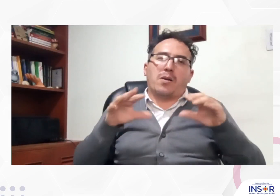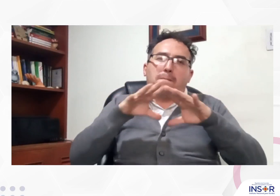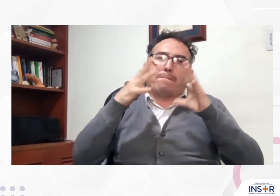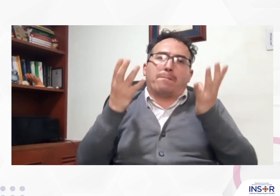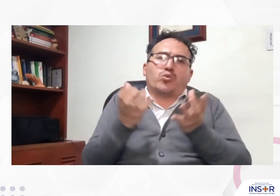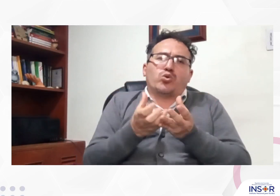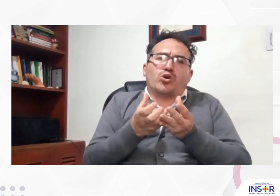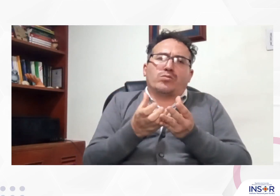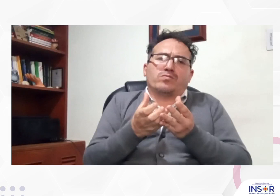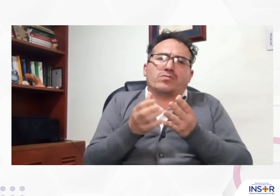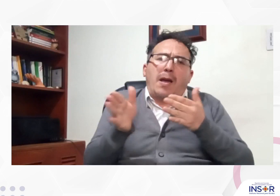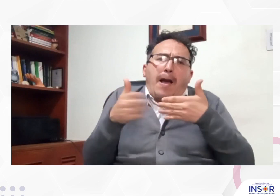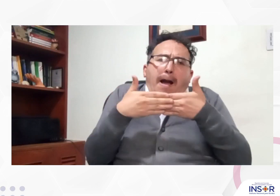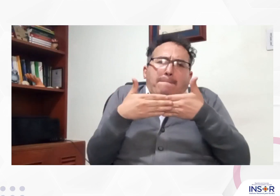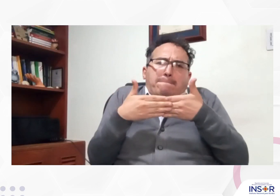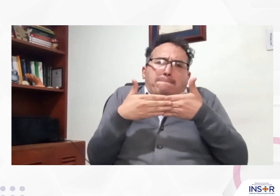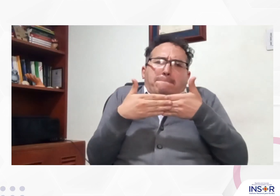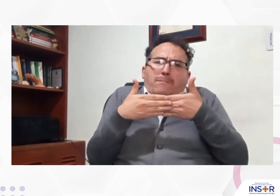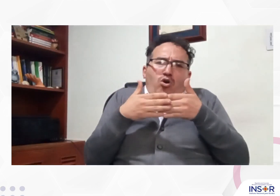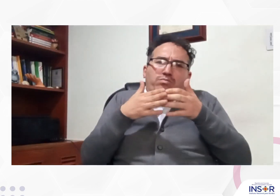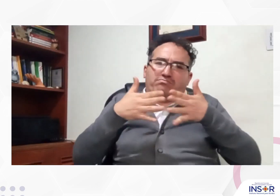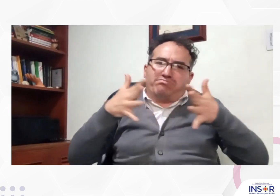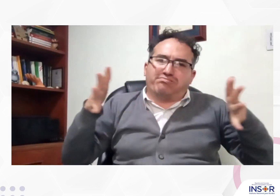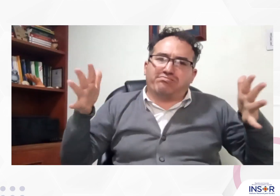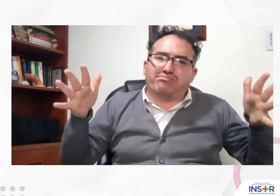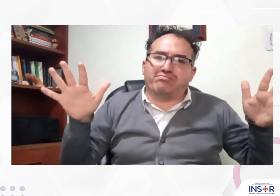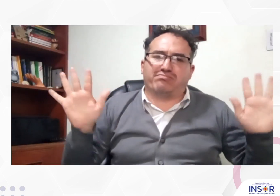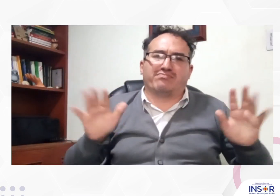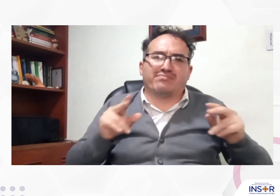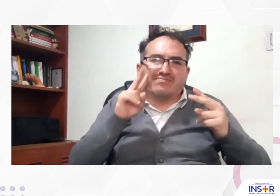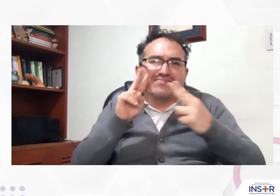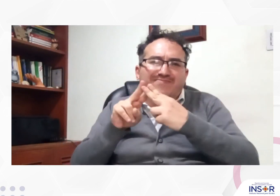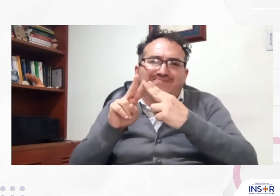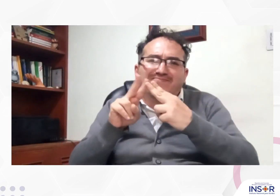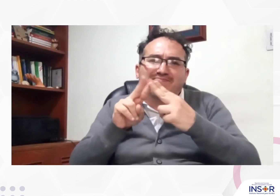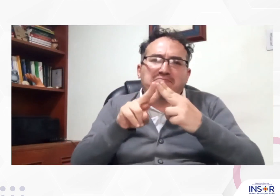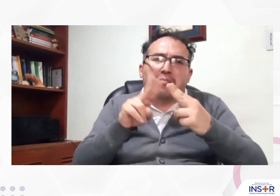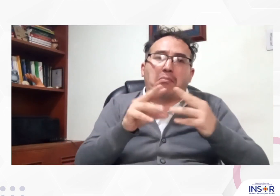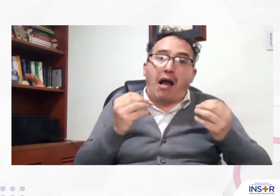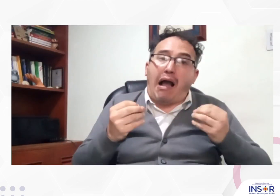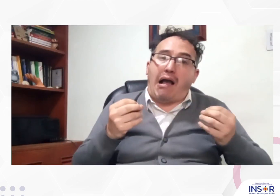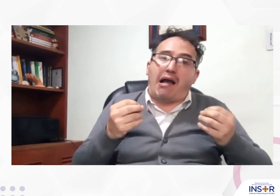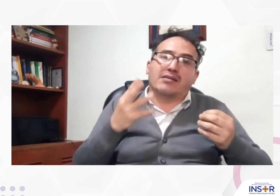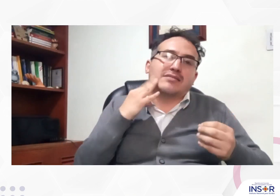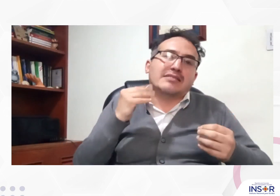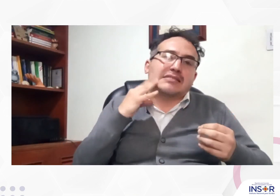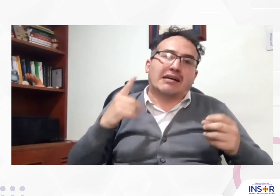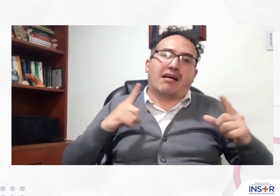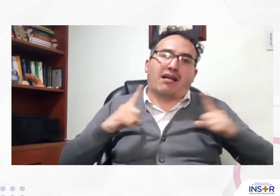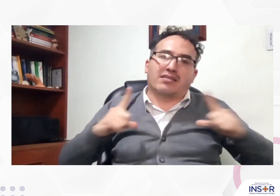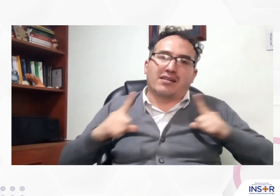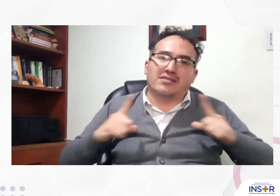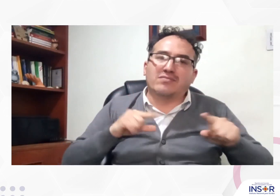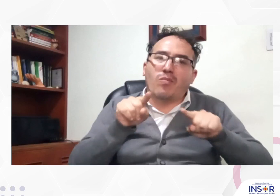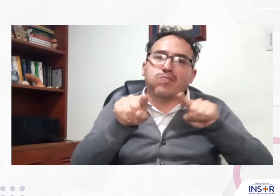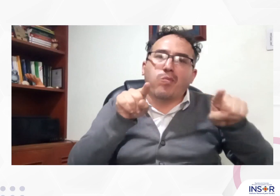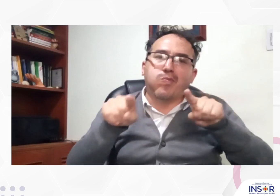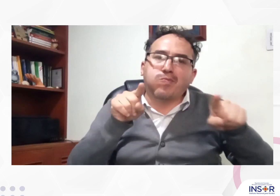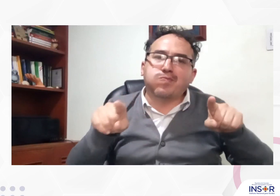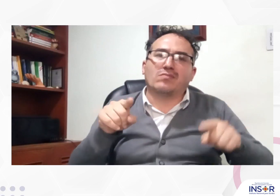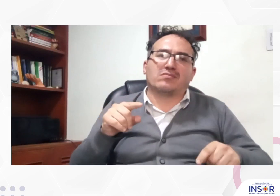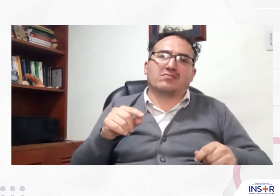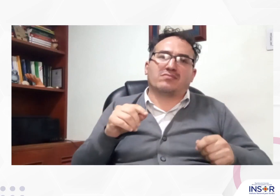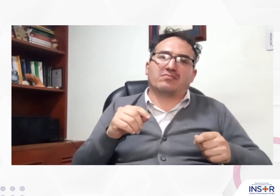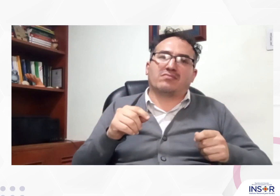personas sordas y se visibilicen. Esto pues nos ayuda a comprender que el mundo sordo no es un mundo restringido, cerrado, ¿no? Sino que al